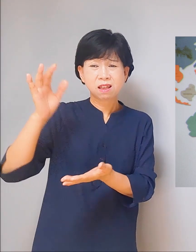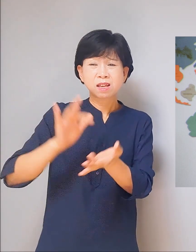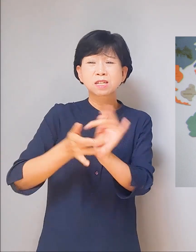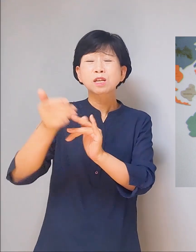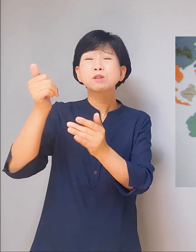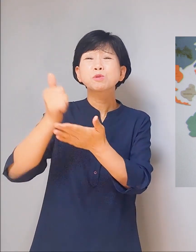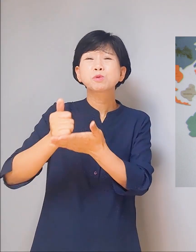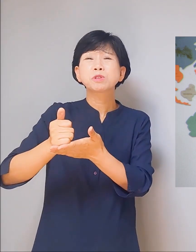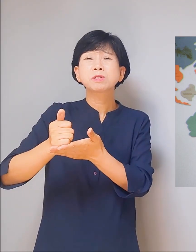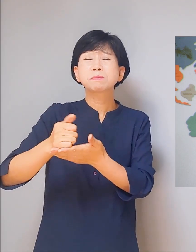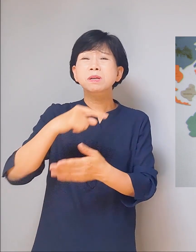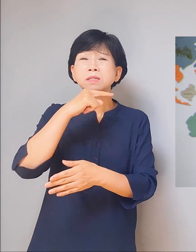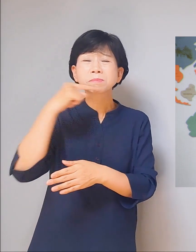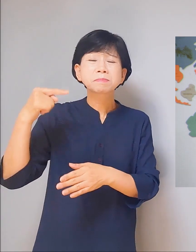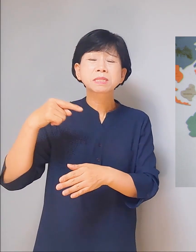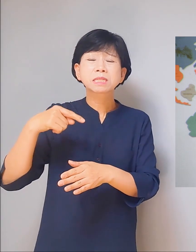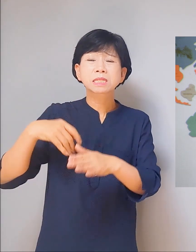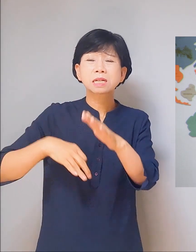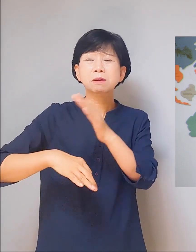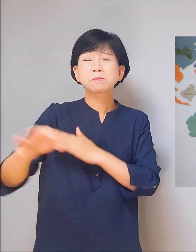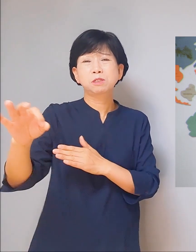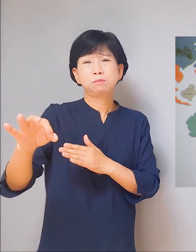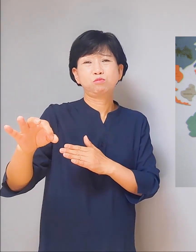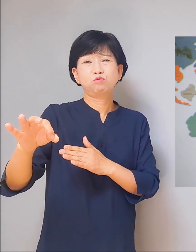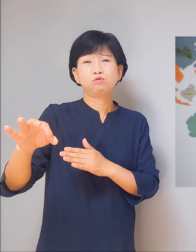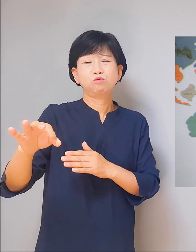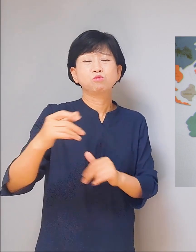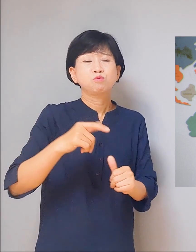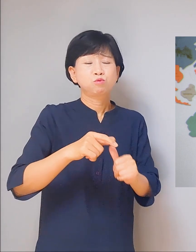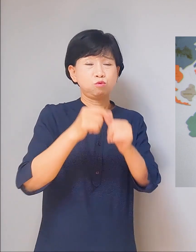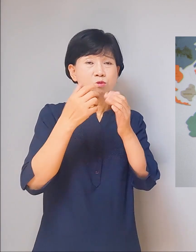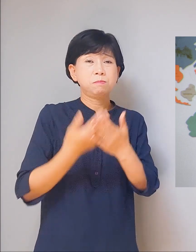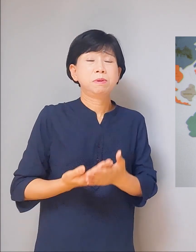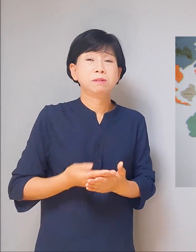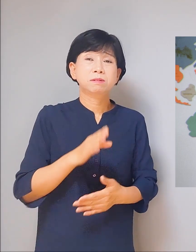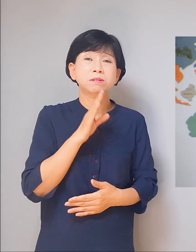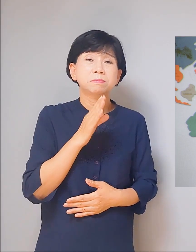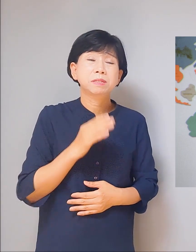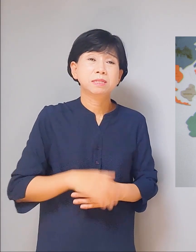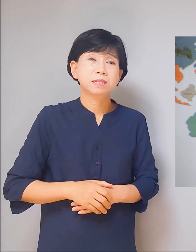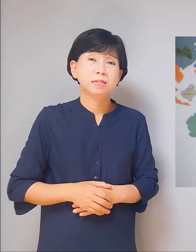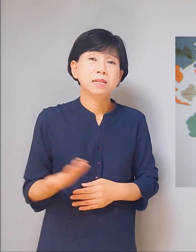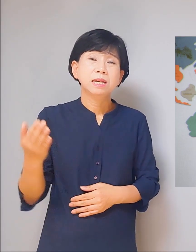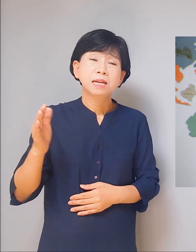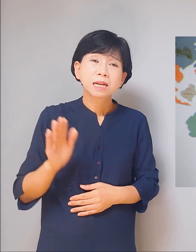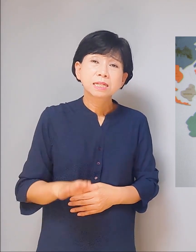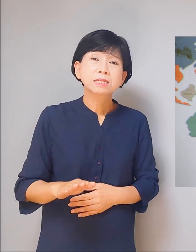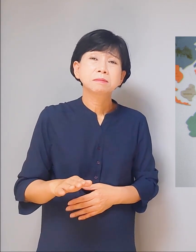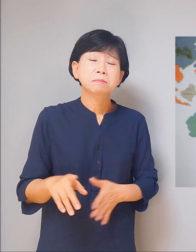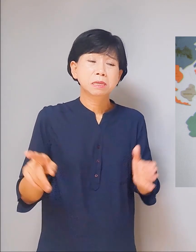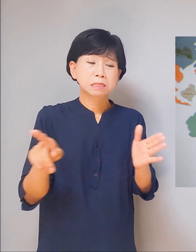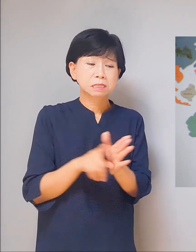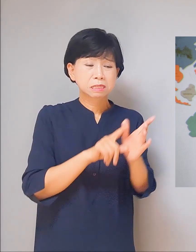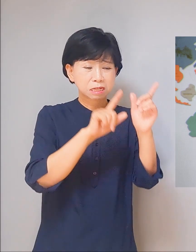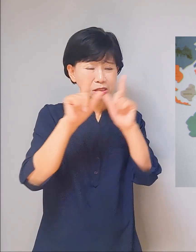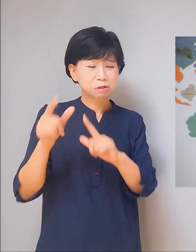하나님의 자녀로 천국에는 갈 줄 믿습니다. 그런데 신앙은 현상 유지인